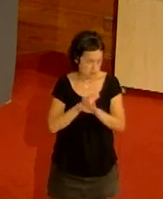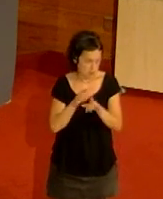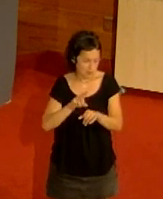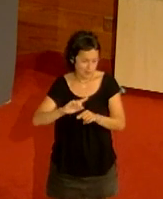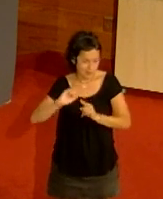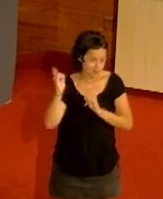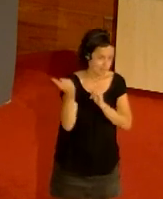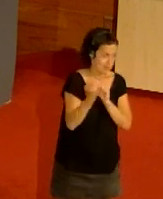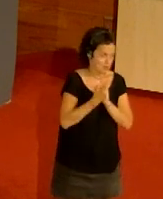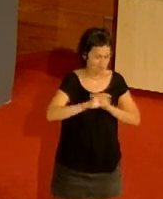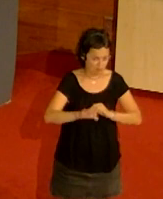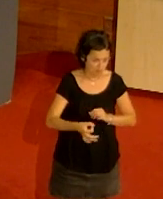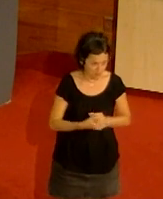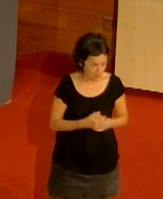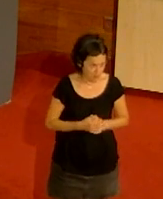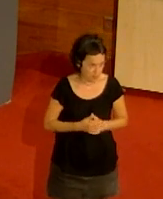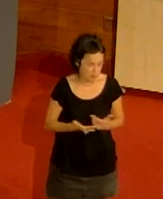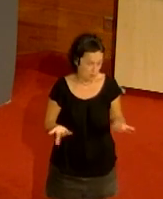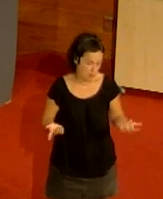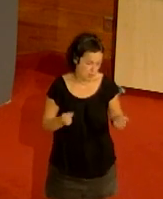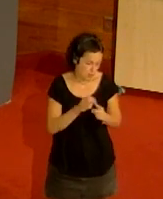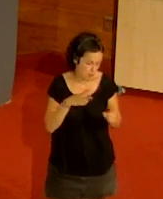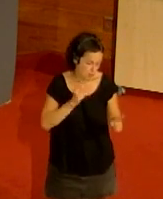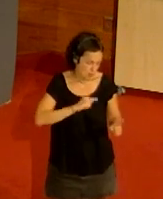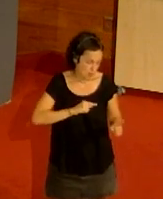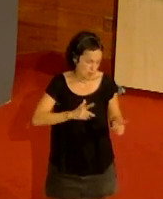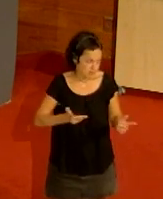primero. Y luego, desde el punto de vista moral, pues...